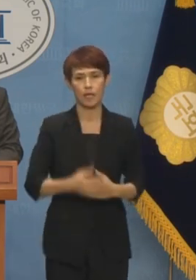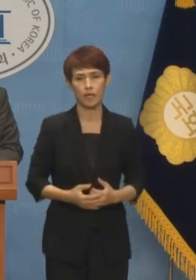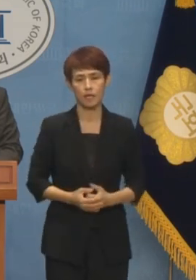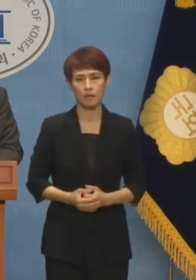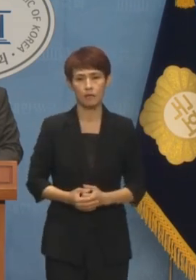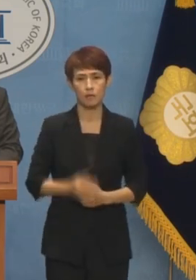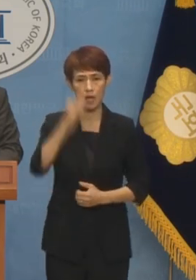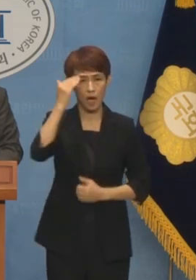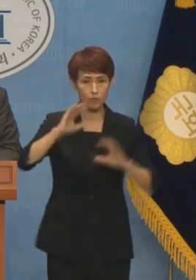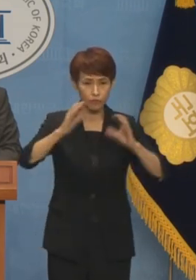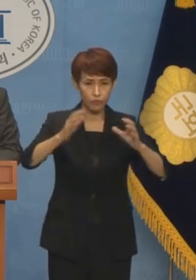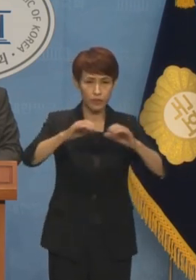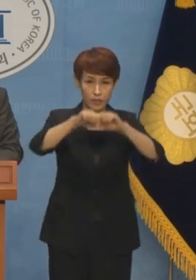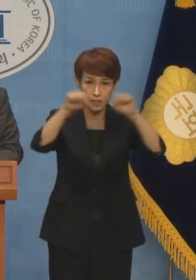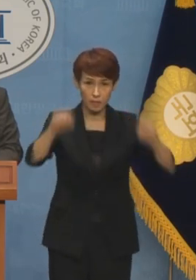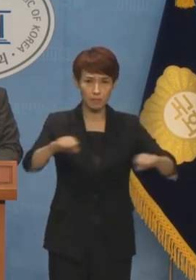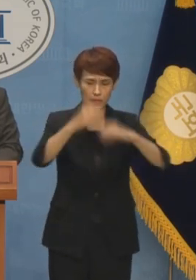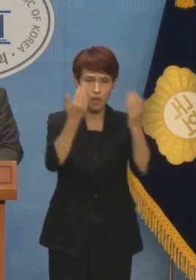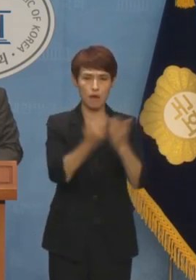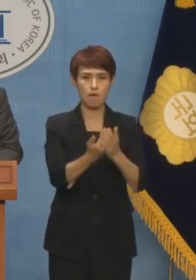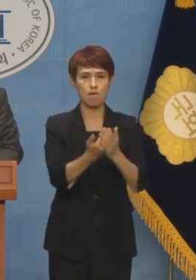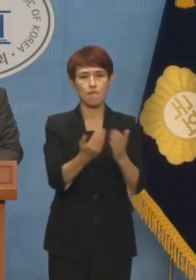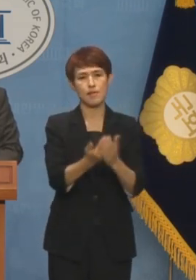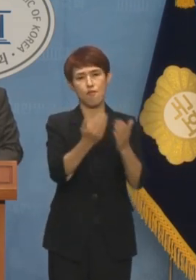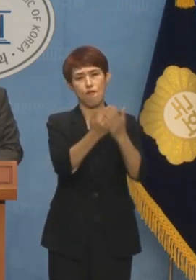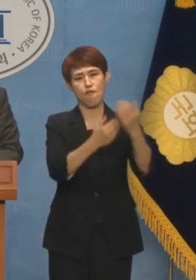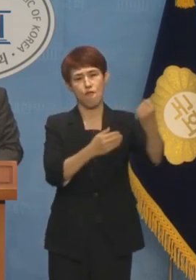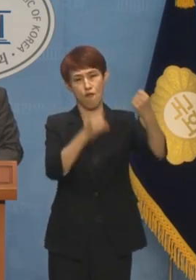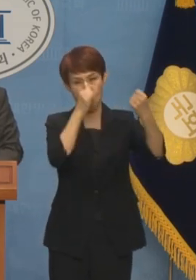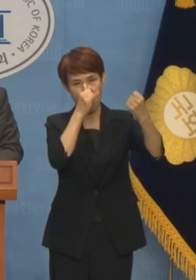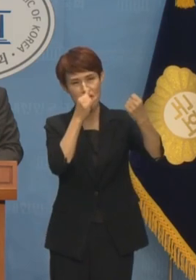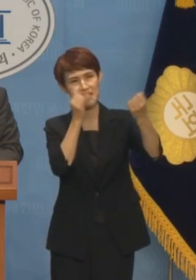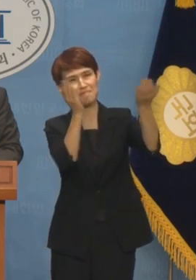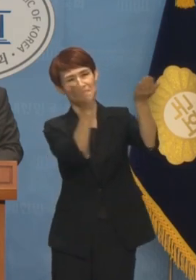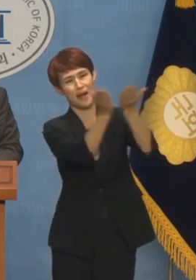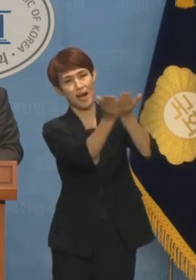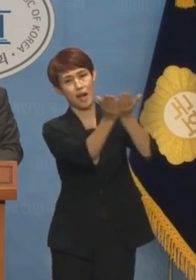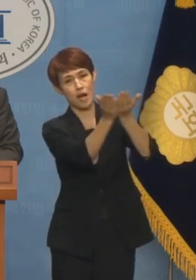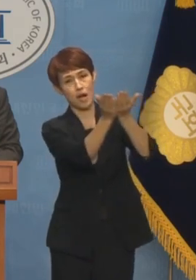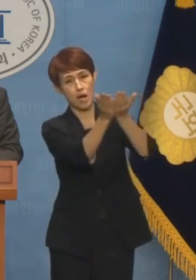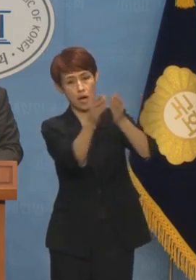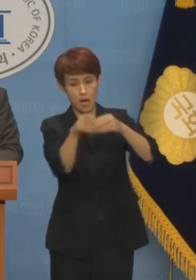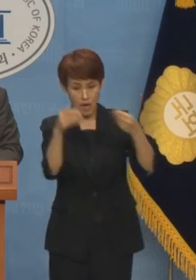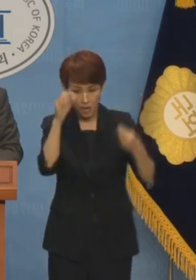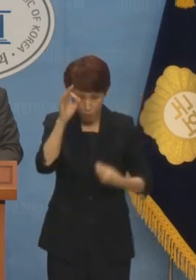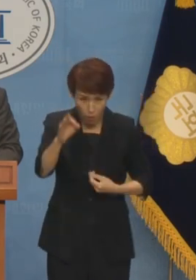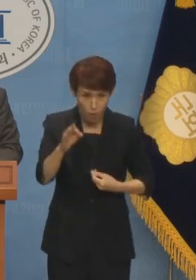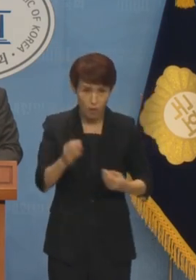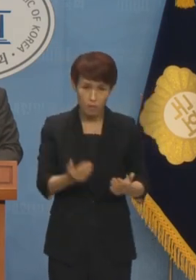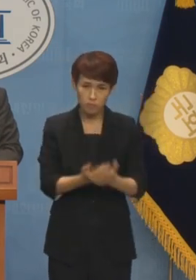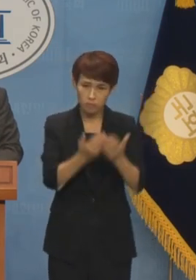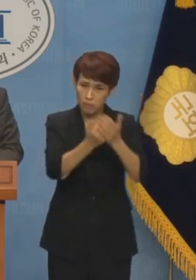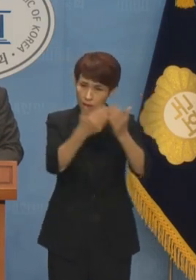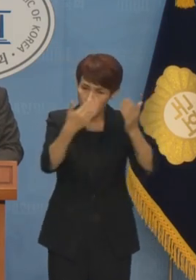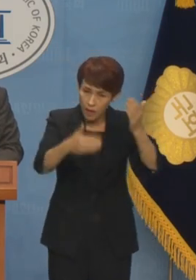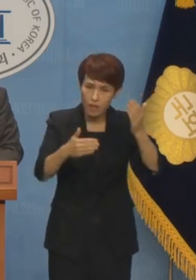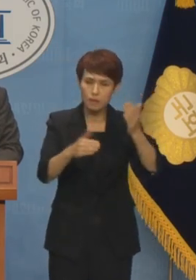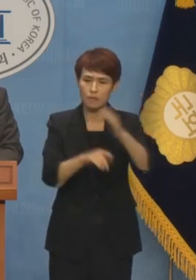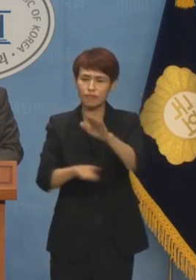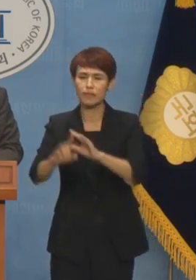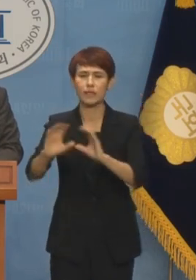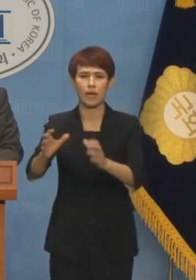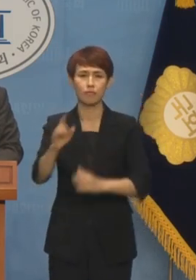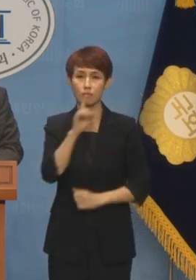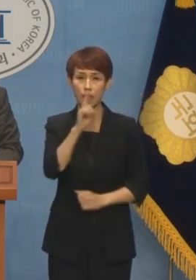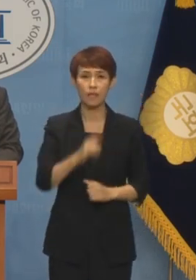대한민국은 모든 시스템은 고성장 시대에 맞춰져 있습니다. 하지만 지금은 저성장 시대 선진국입니다. 다시